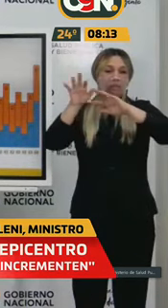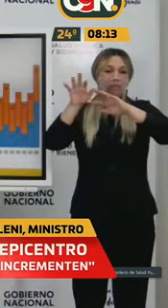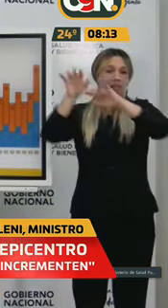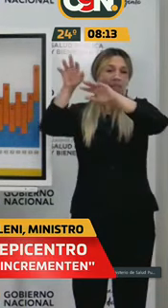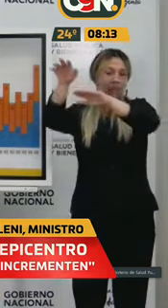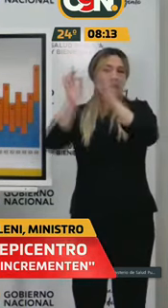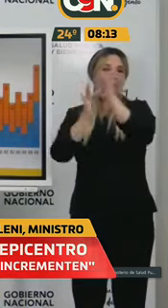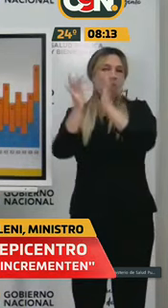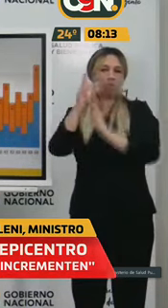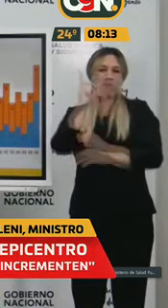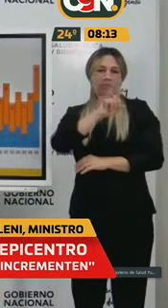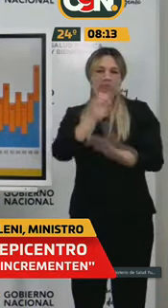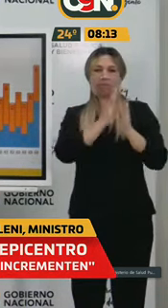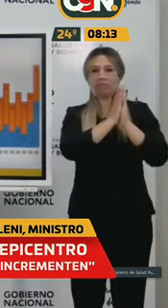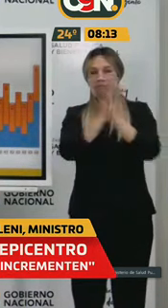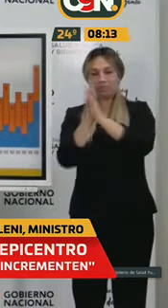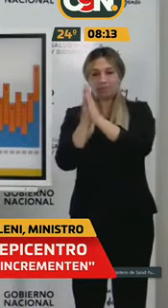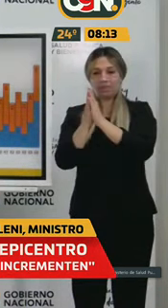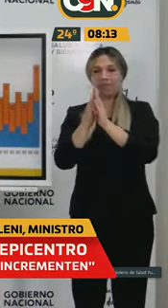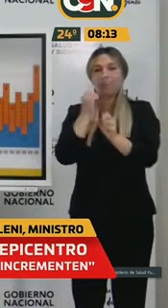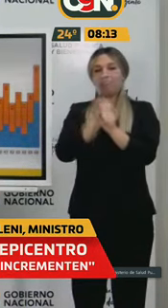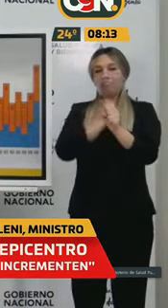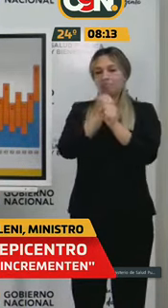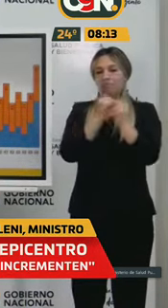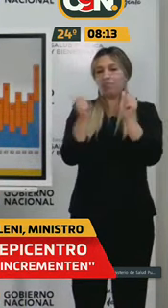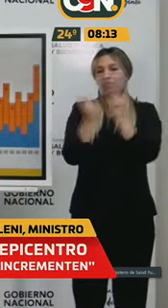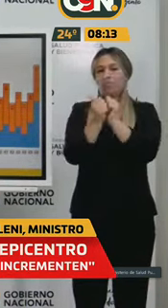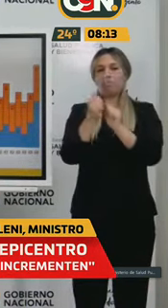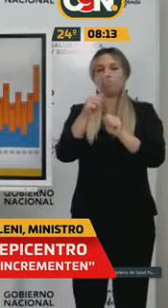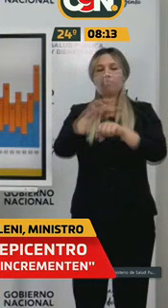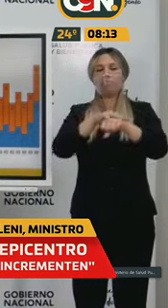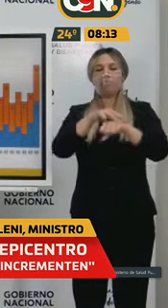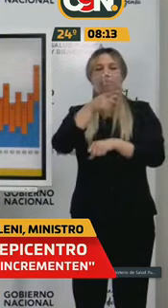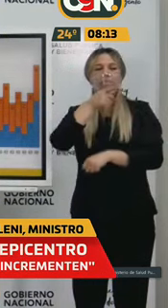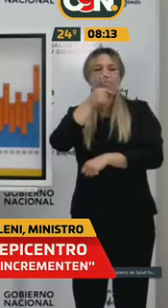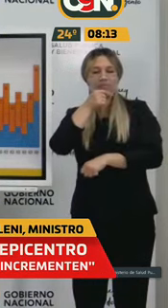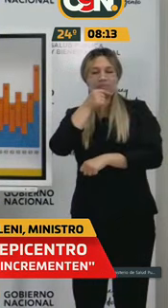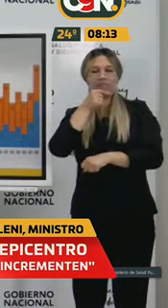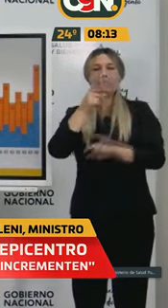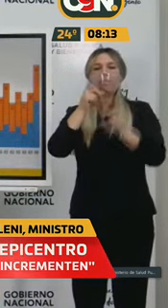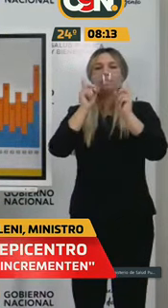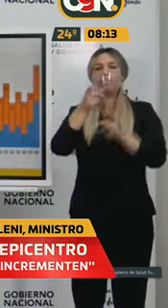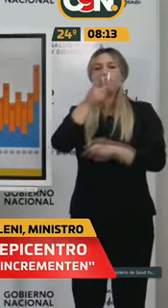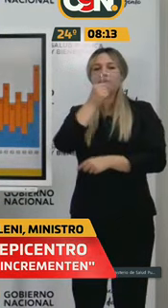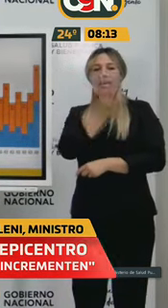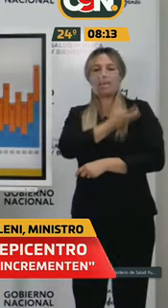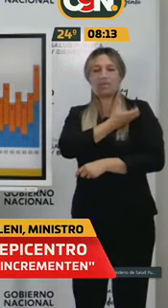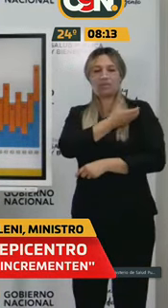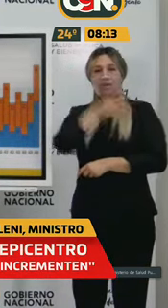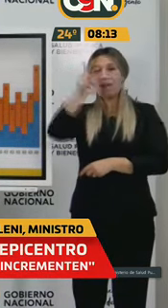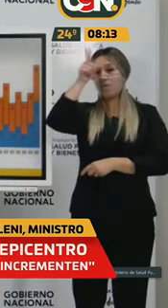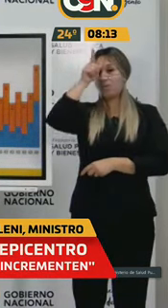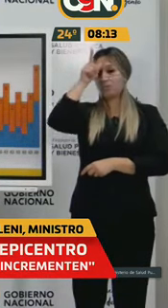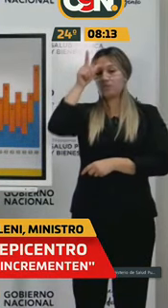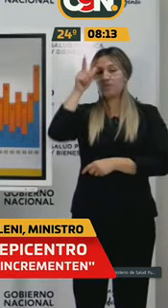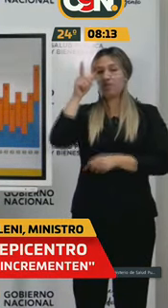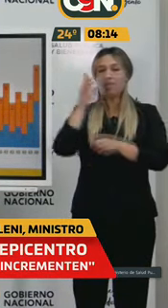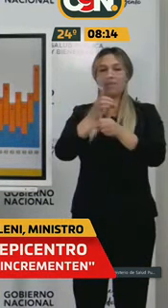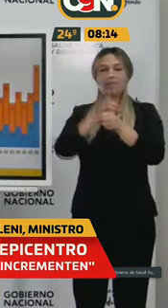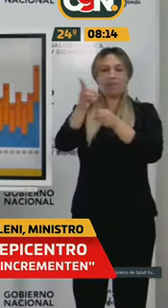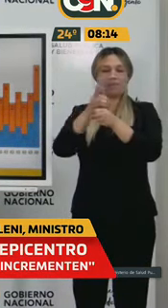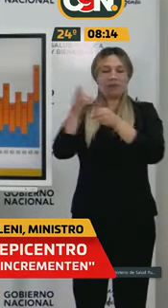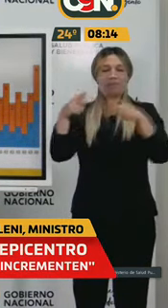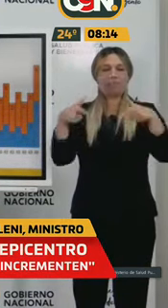estamos trabajando con el Ministerio del Interior, con la Policía Nacional, con las autoridades